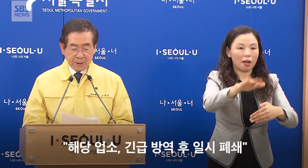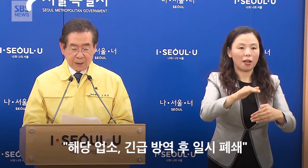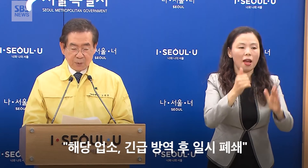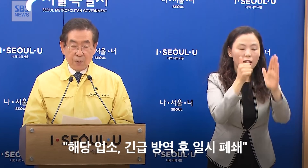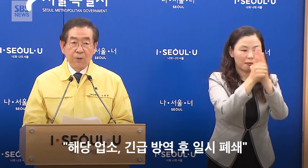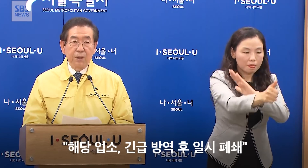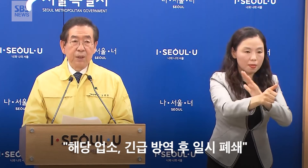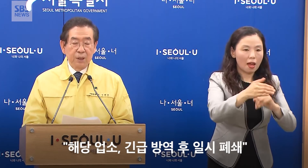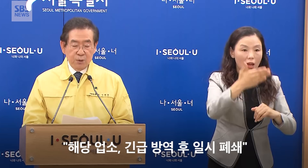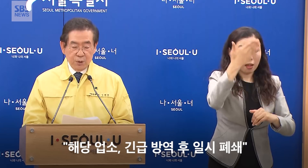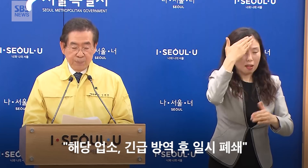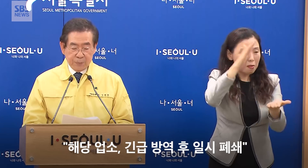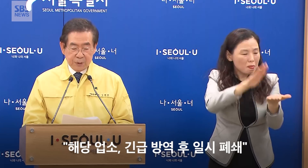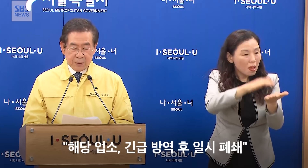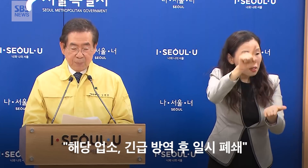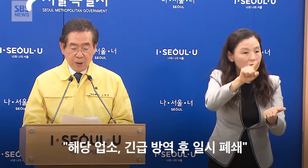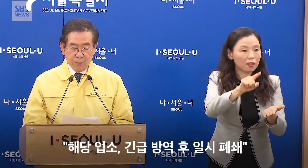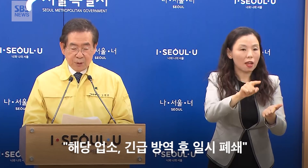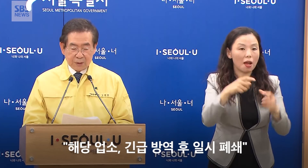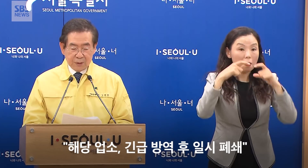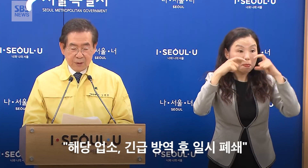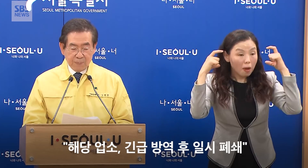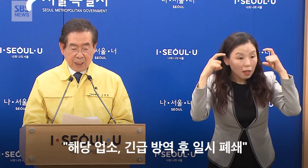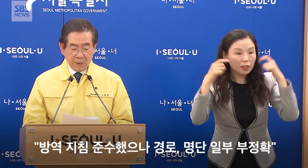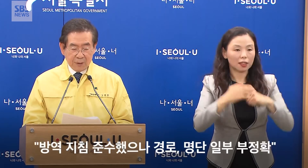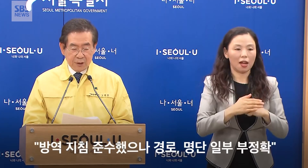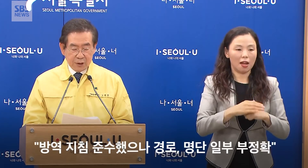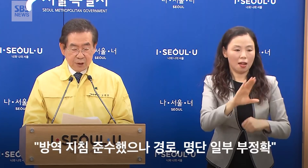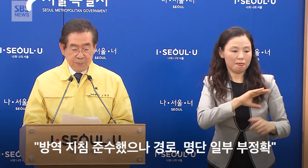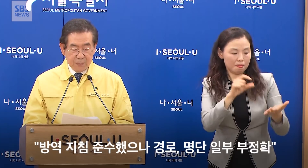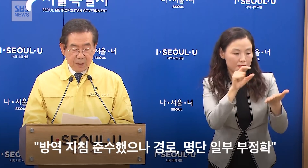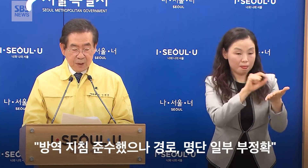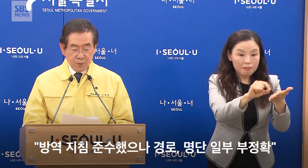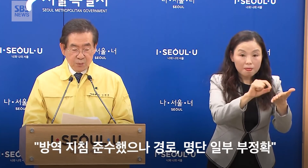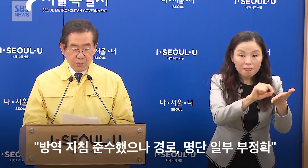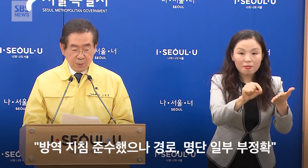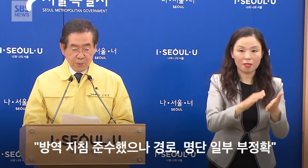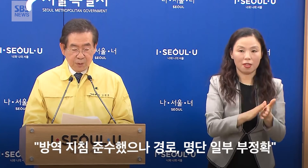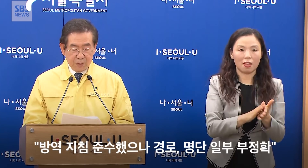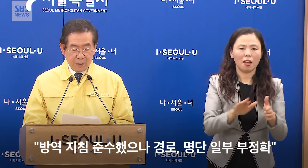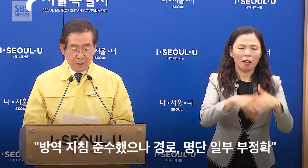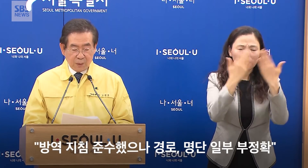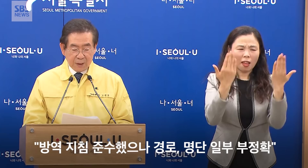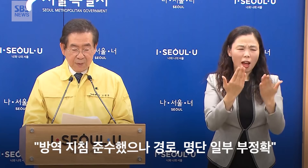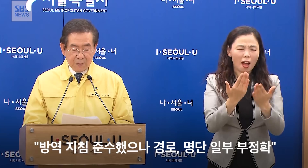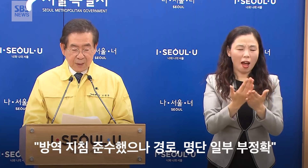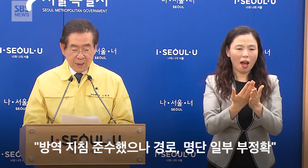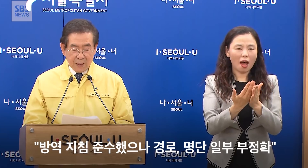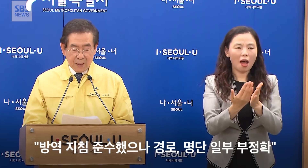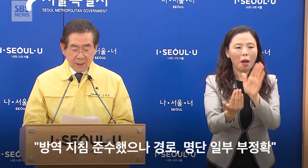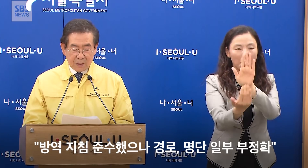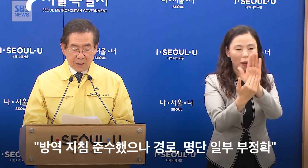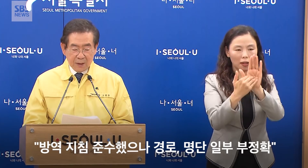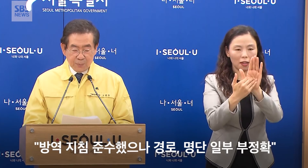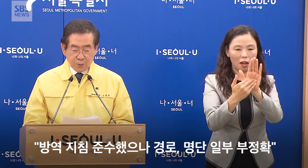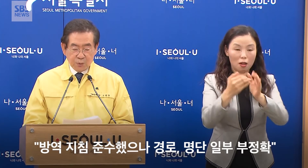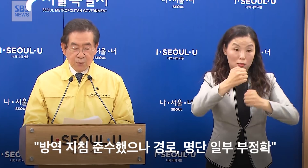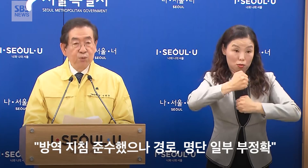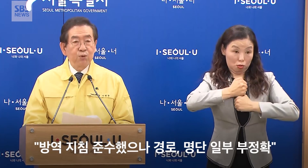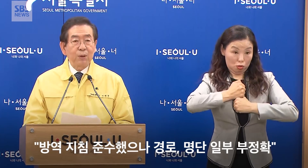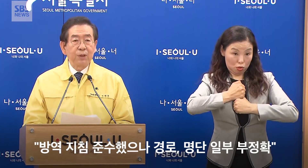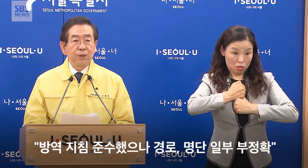마스크 착용 출입자 명부 작성 등 방역 치 침 준수 여부를 확인 했는데 해당